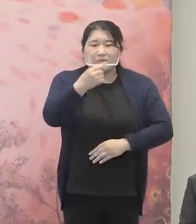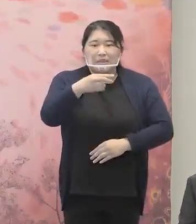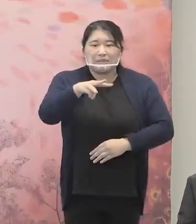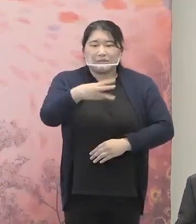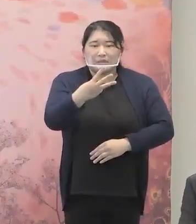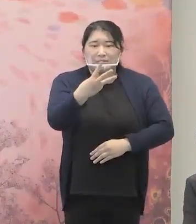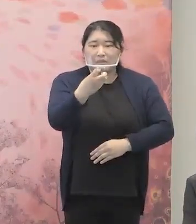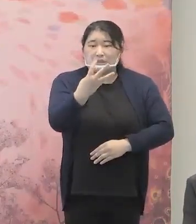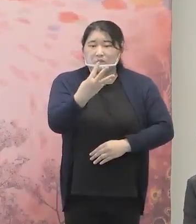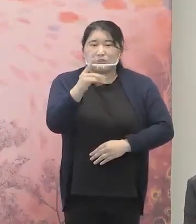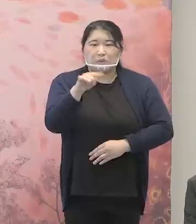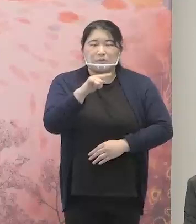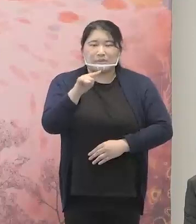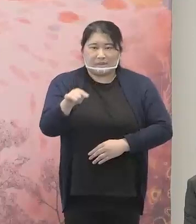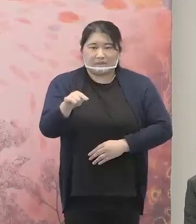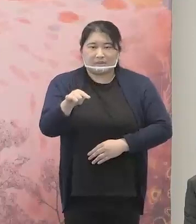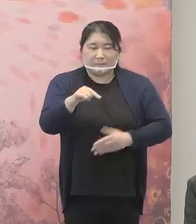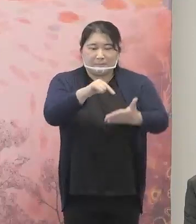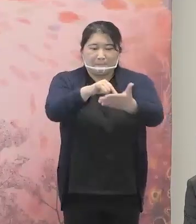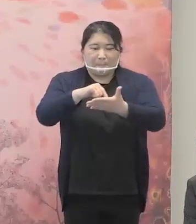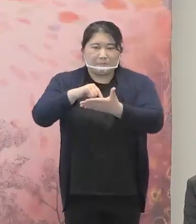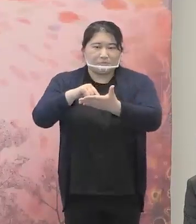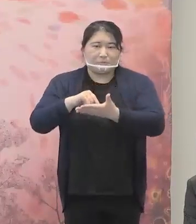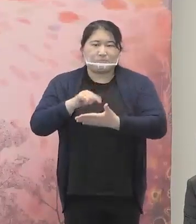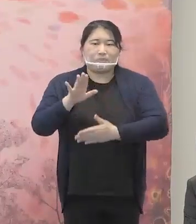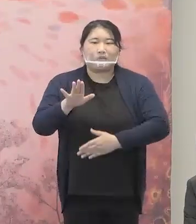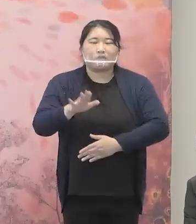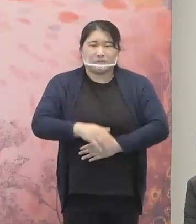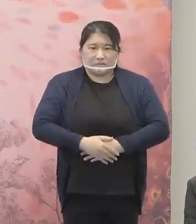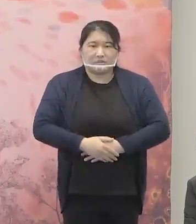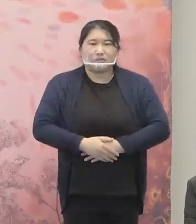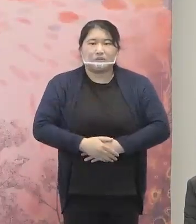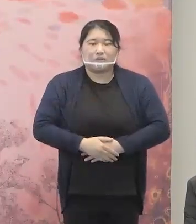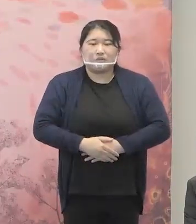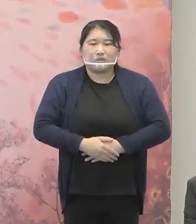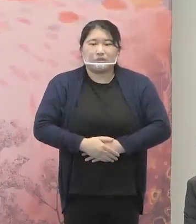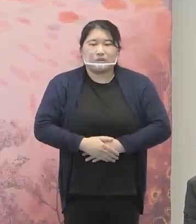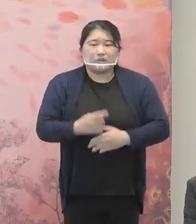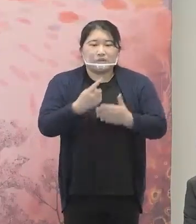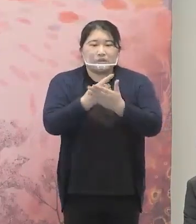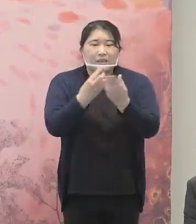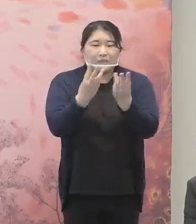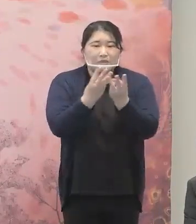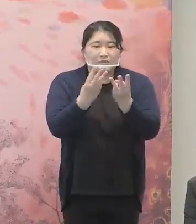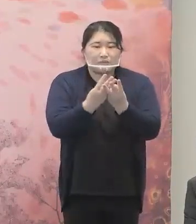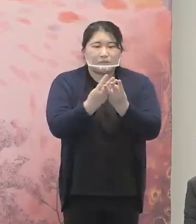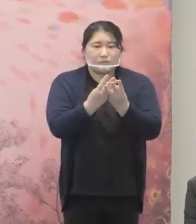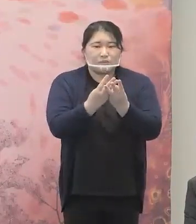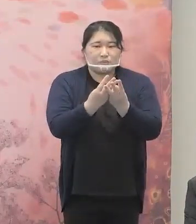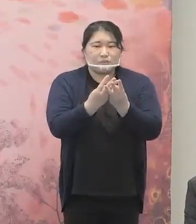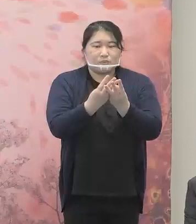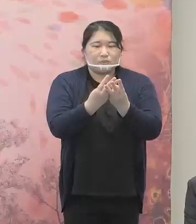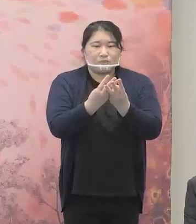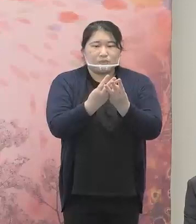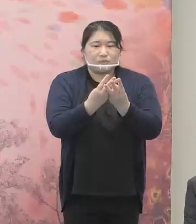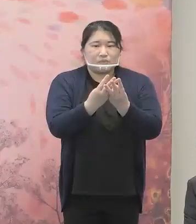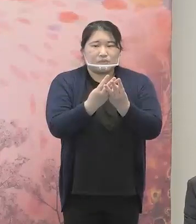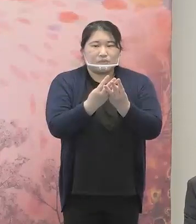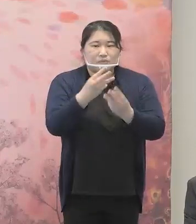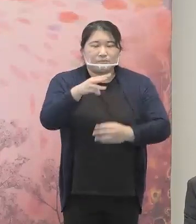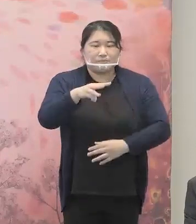1334名の参加をいただけることになりました。参加人数フルは375、ハーフ